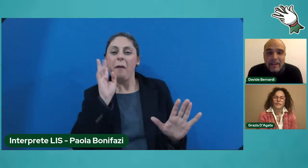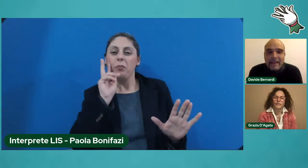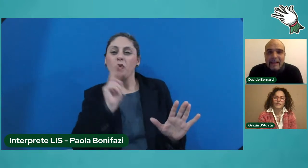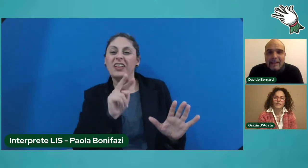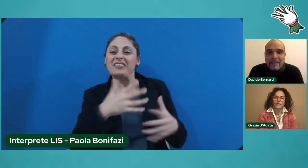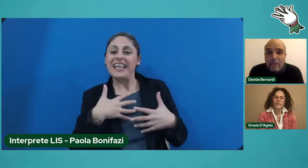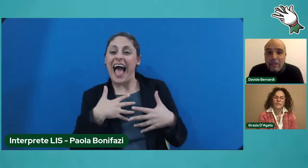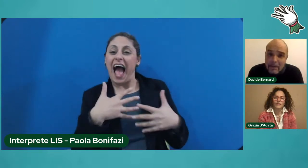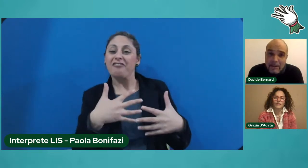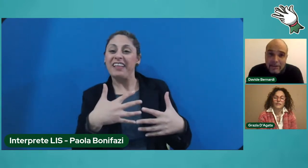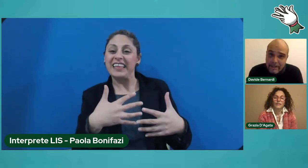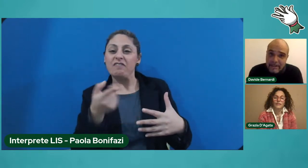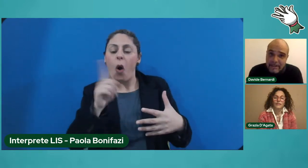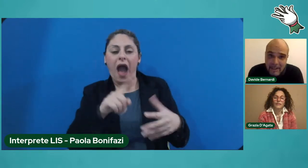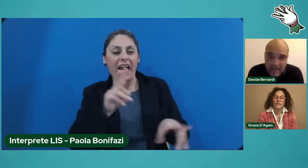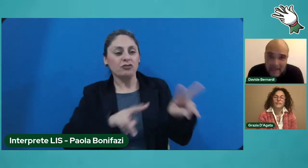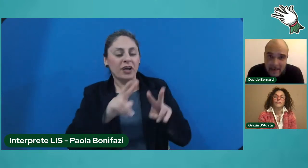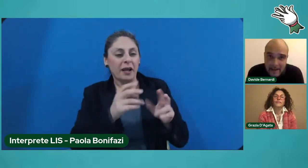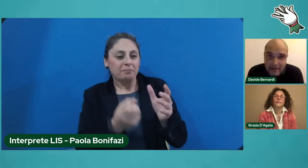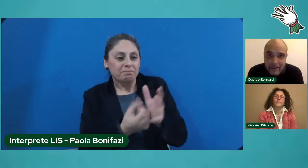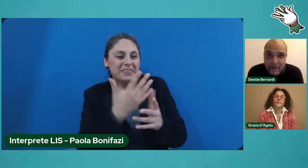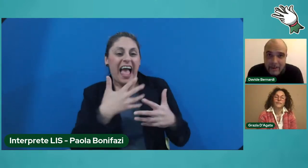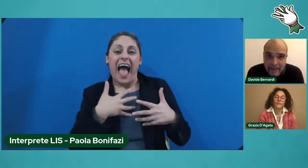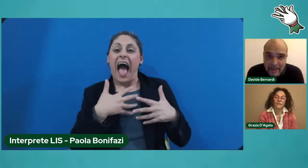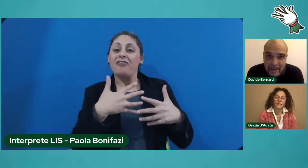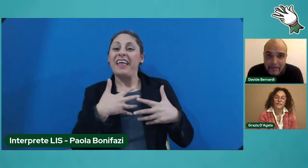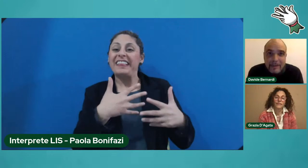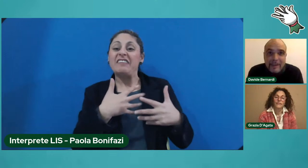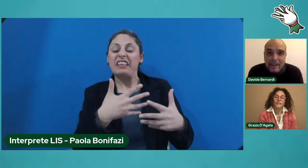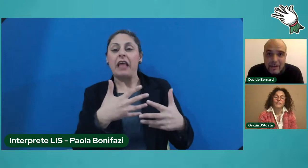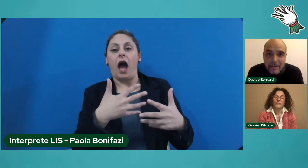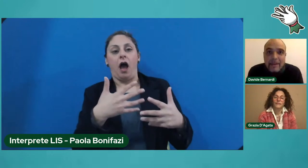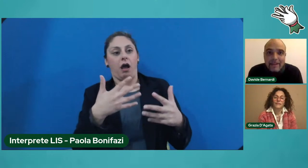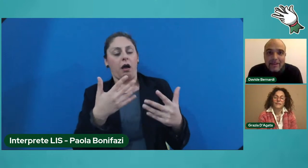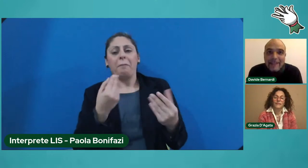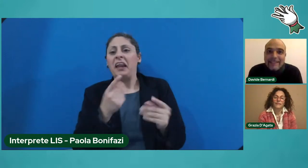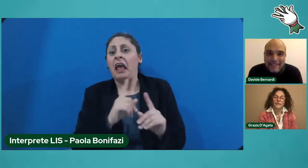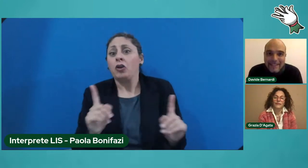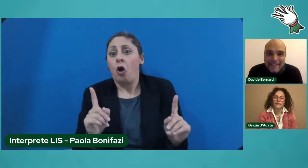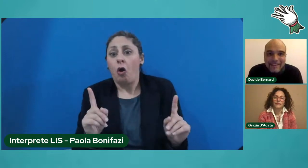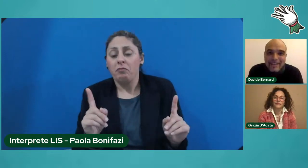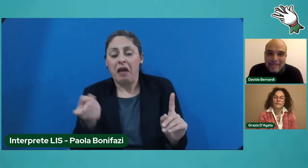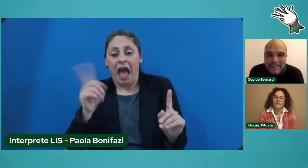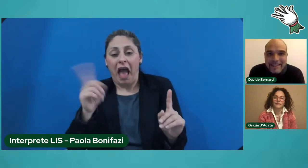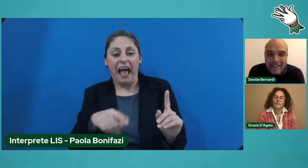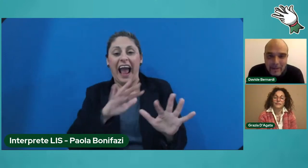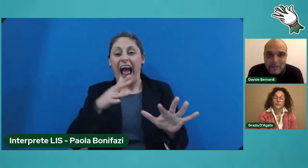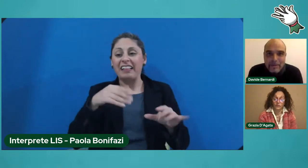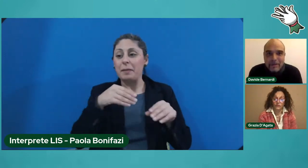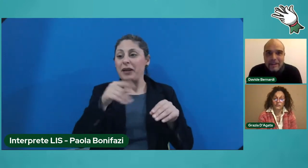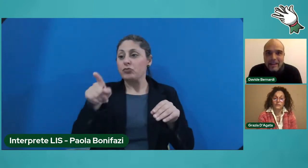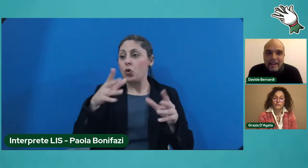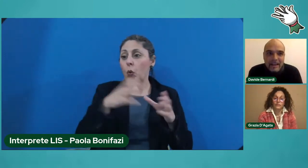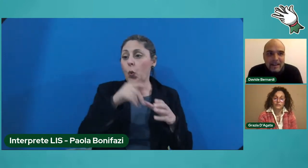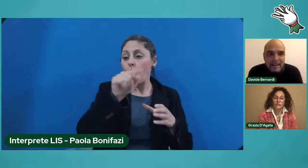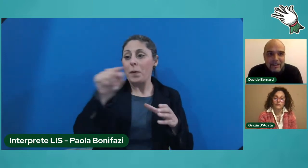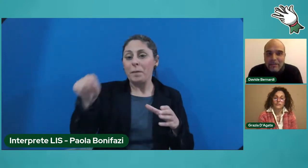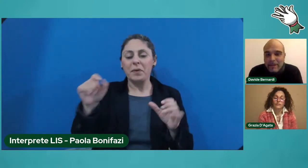anche sviluppare un'affettività, ovviamente, perché no, rispetto a altri partecipanti dei gruppi. Quindi diciamo che anche il